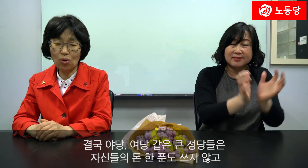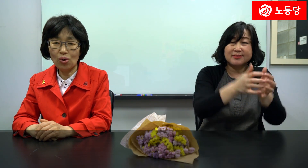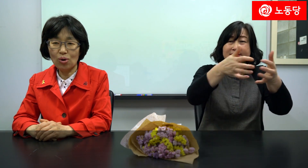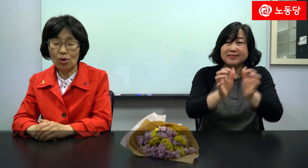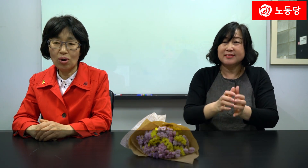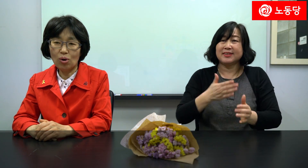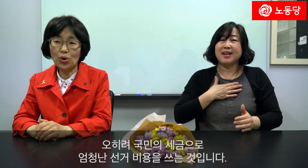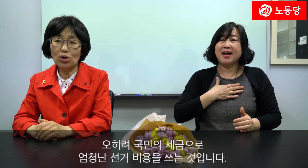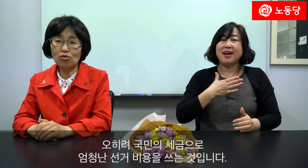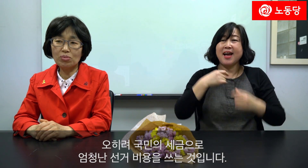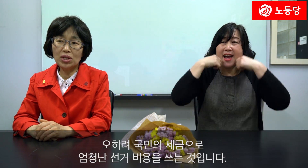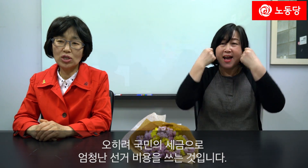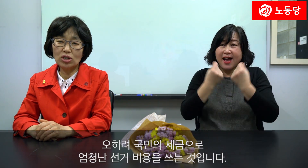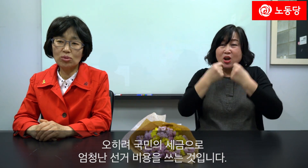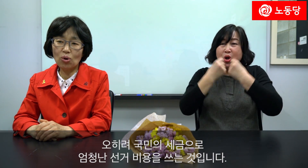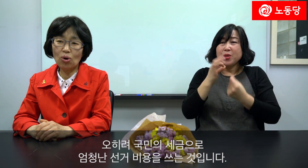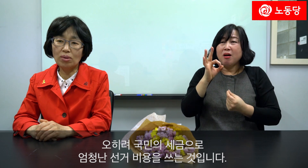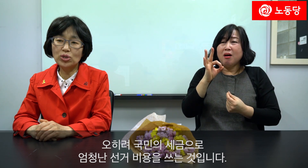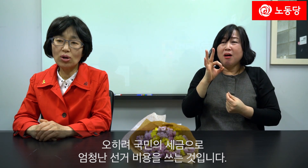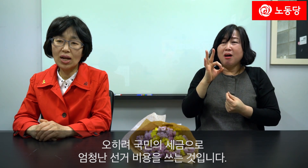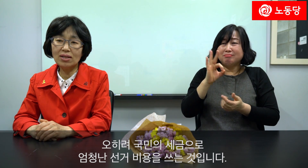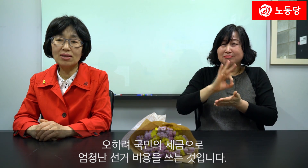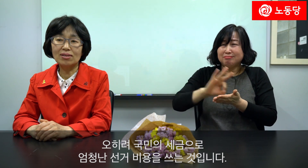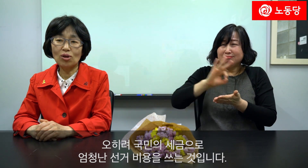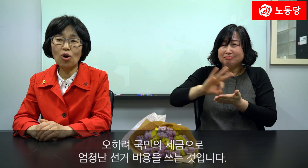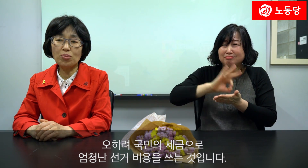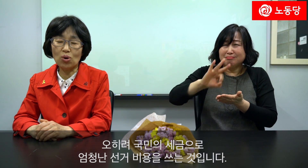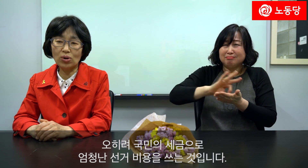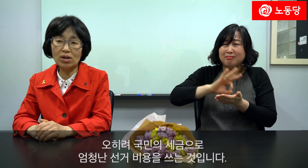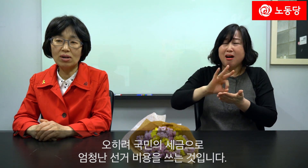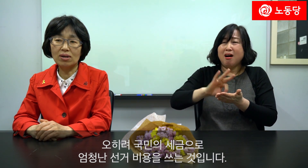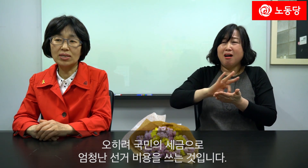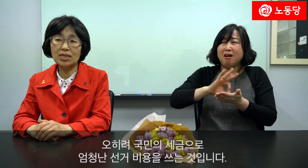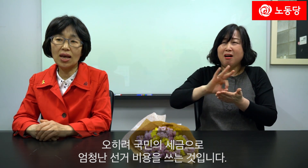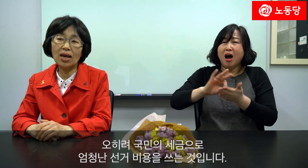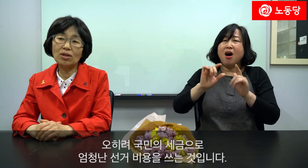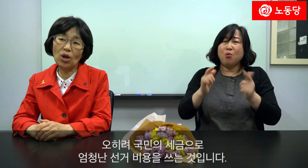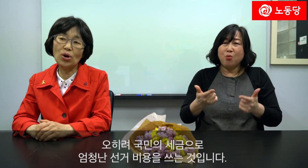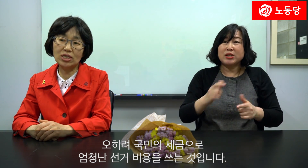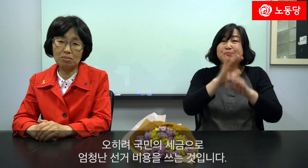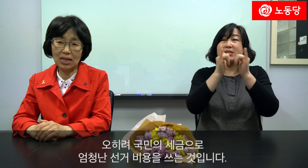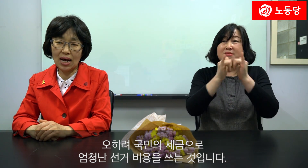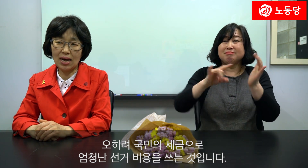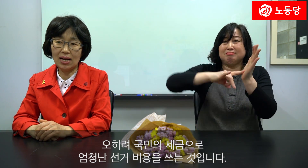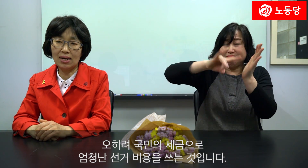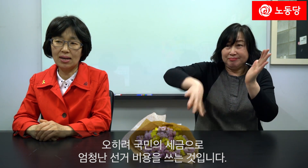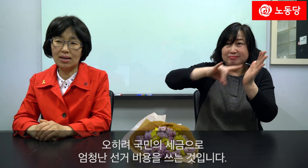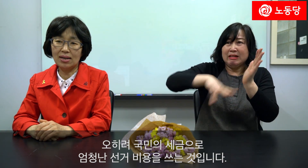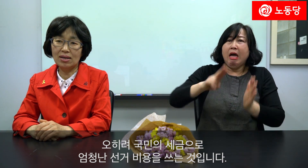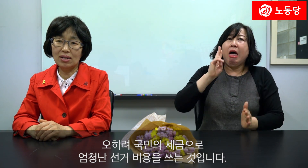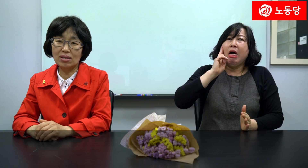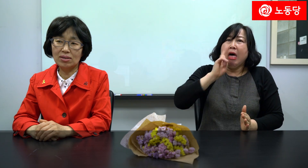않고 오히려 국민의 세금으로 엄청난 선거 비용을 쓰게 되어 있습니다.